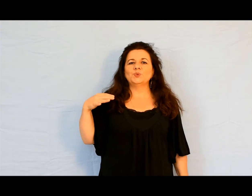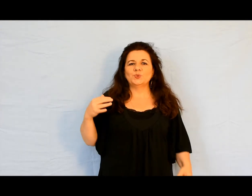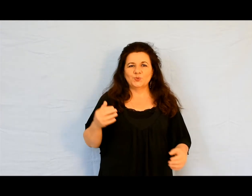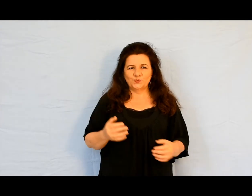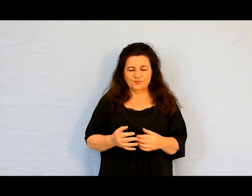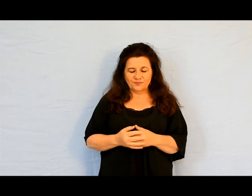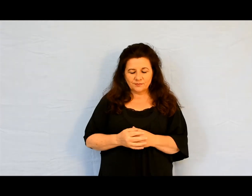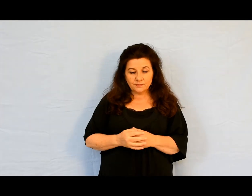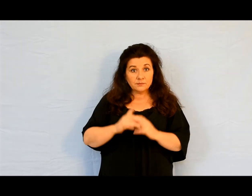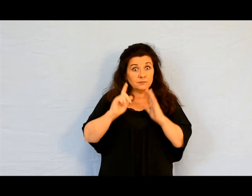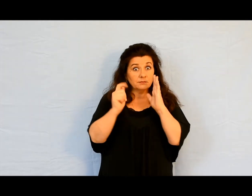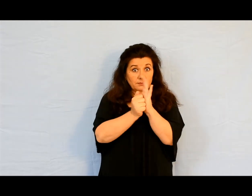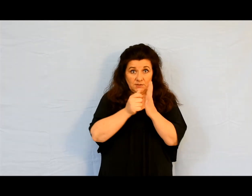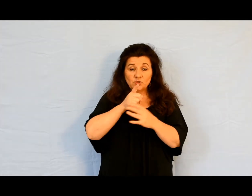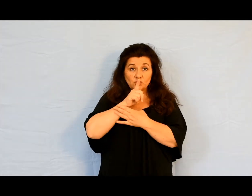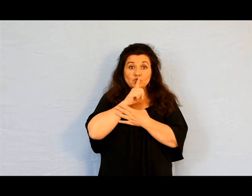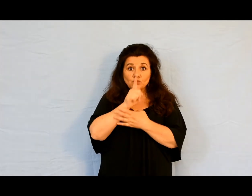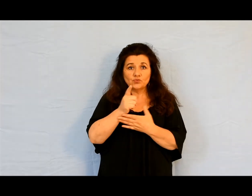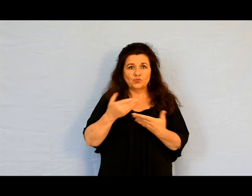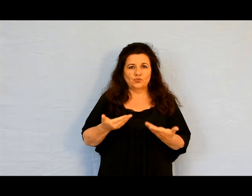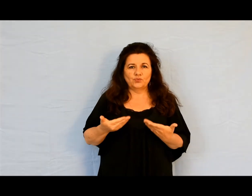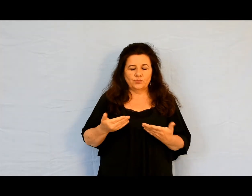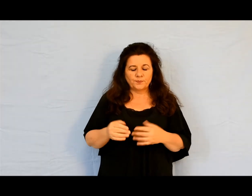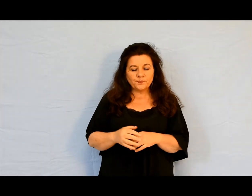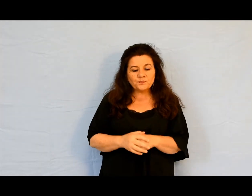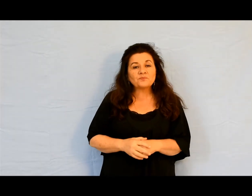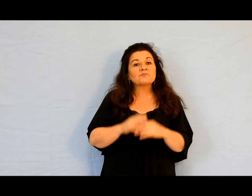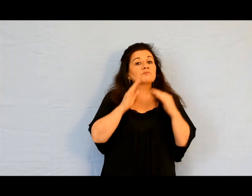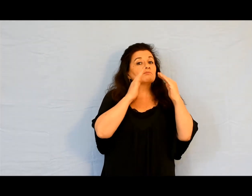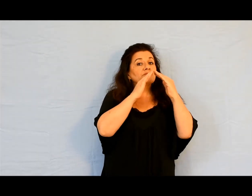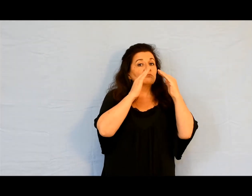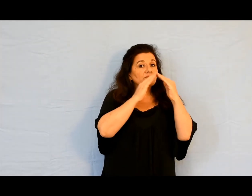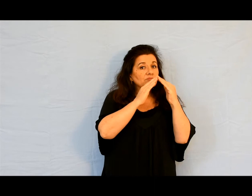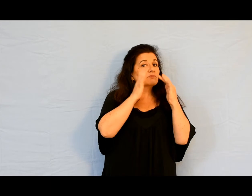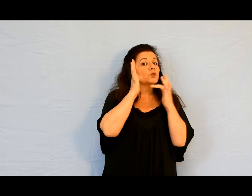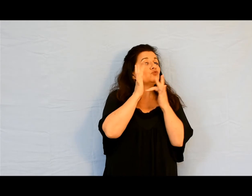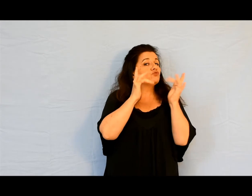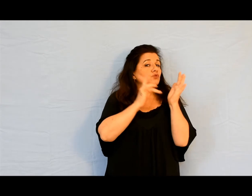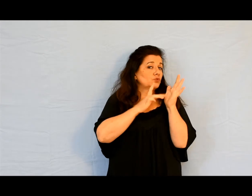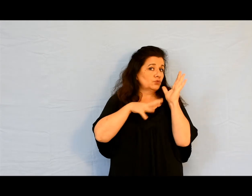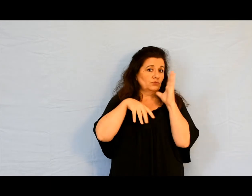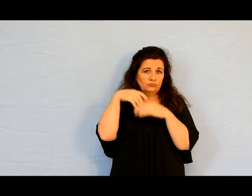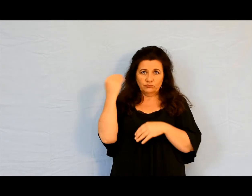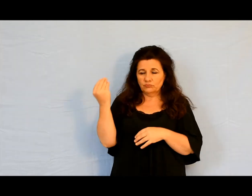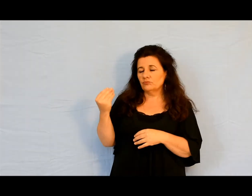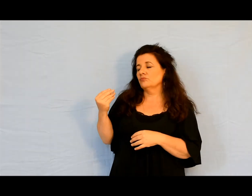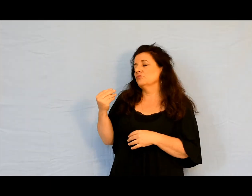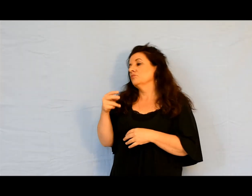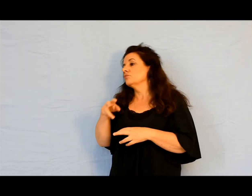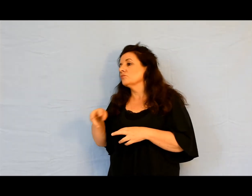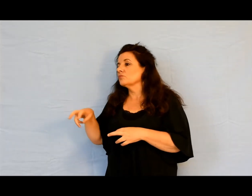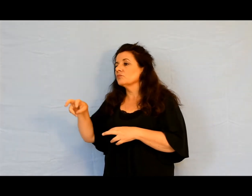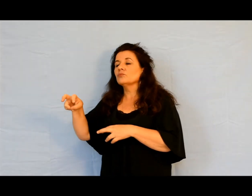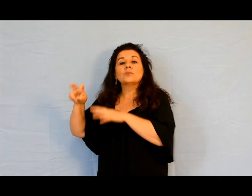Ce jour-là, Jésus était sorti de la maison et il était assis au bord de la